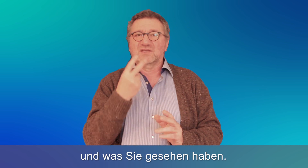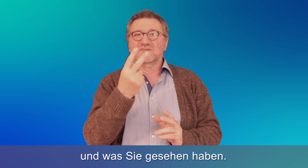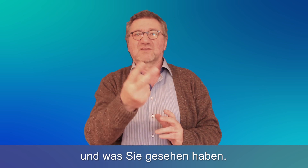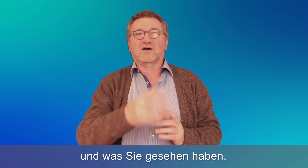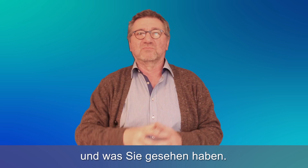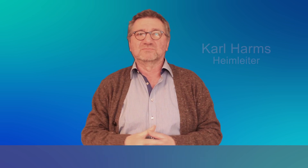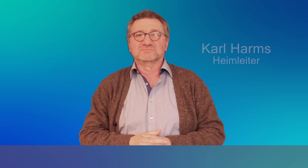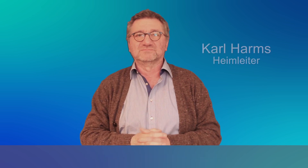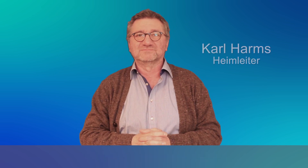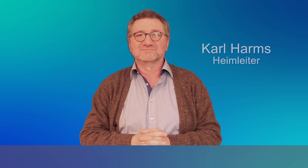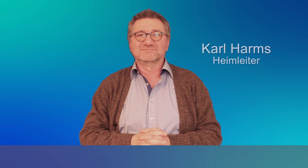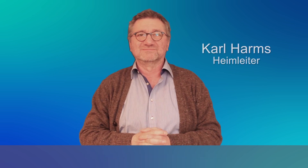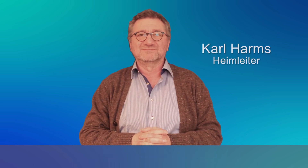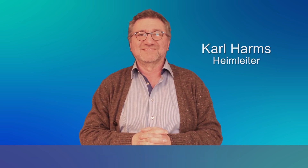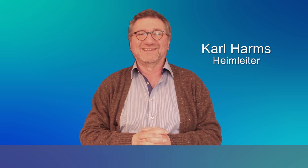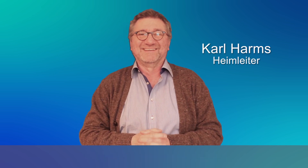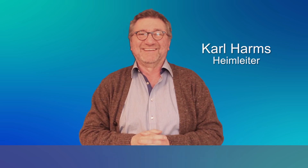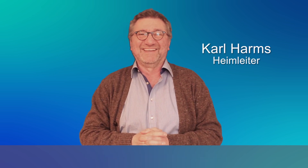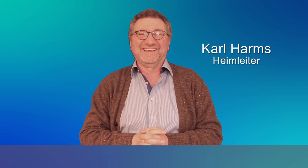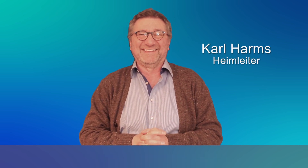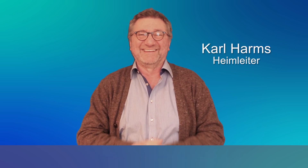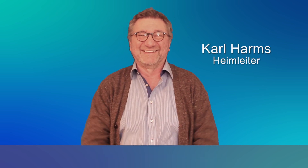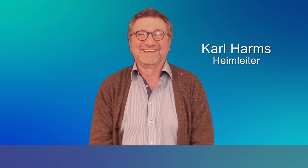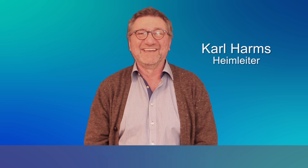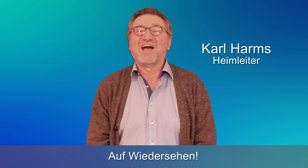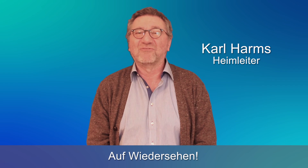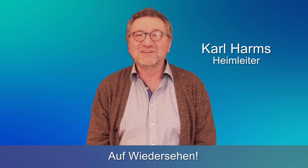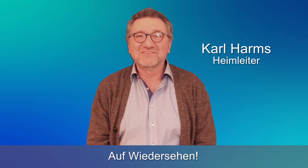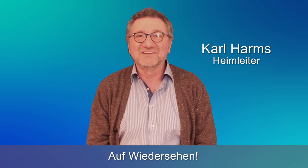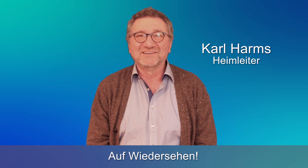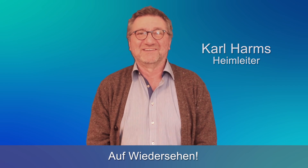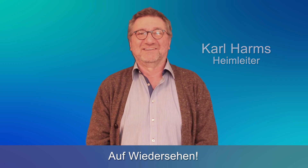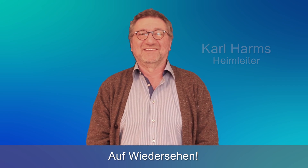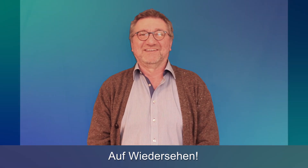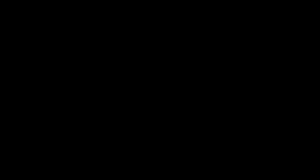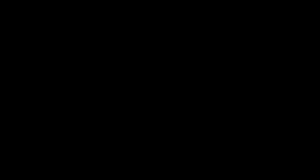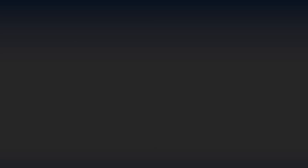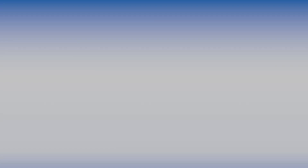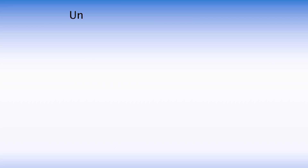was Sie gesehen haben. Auf Wiedersehen.